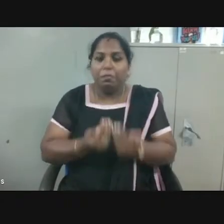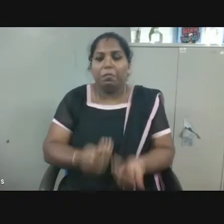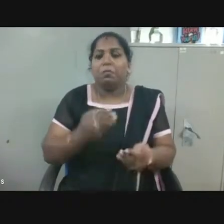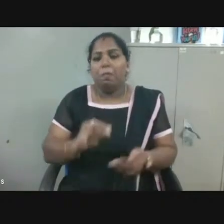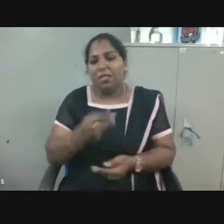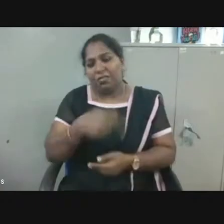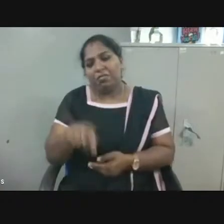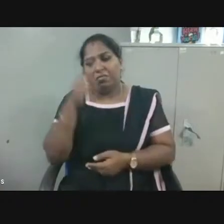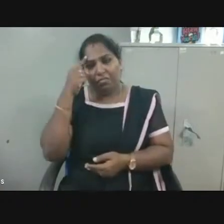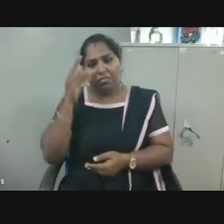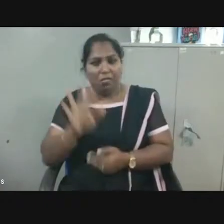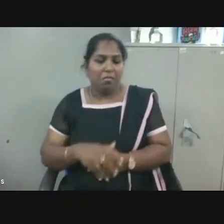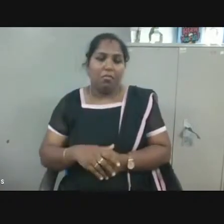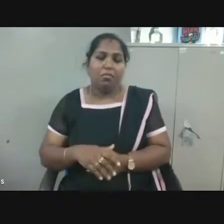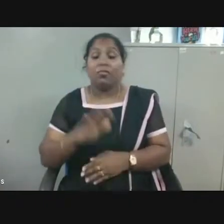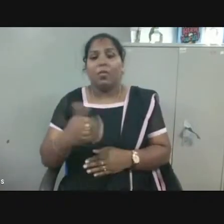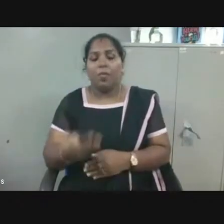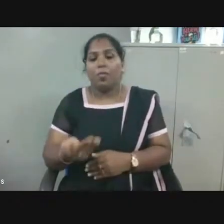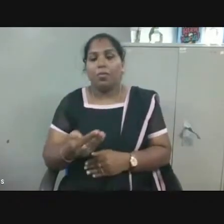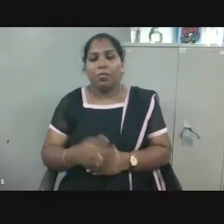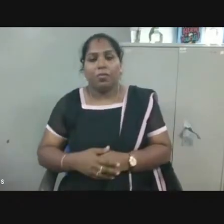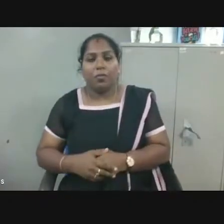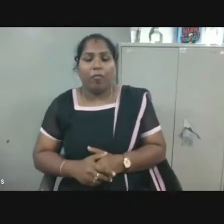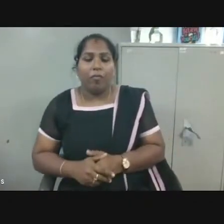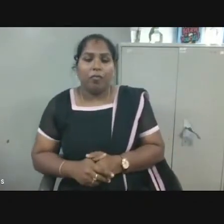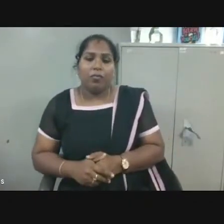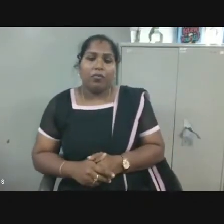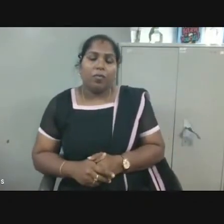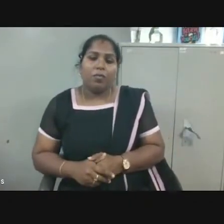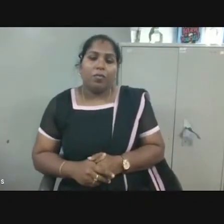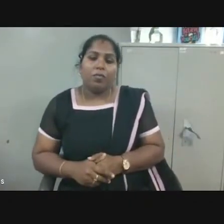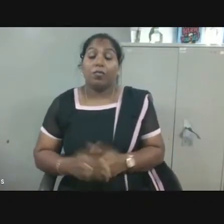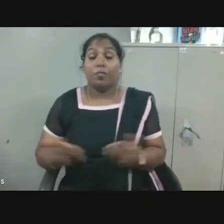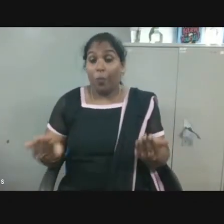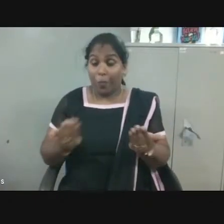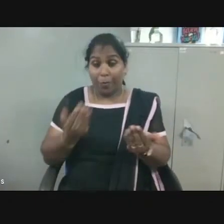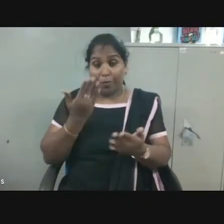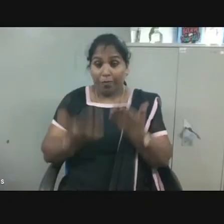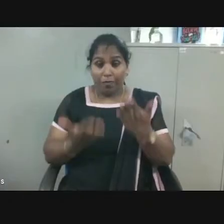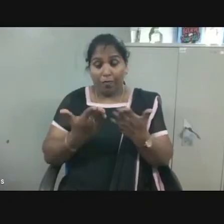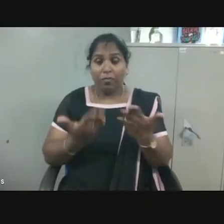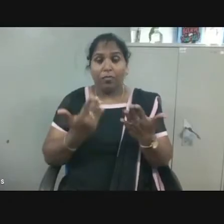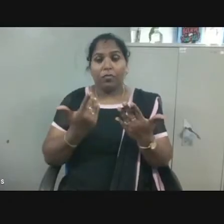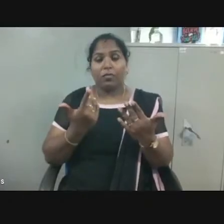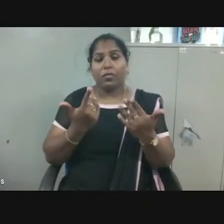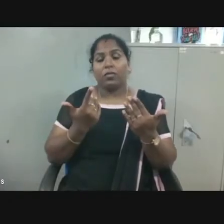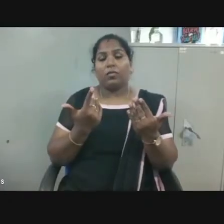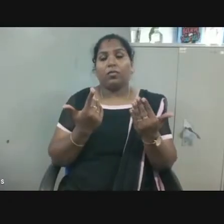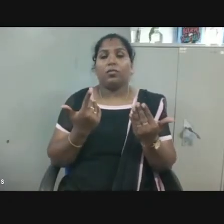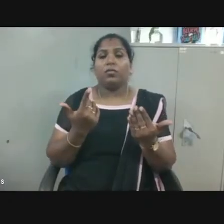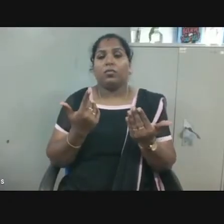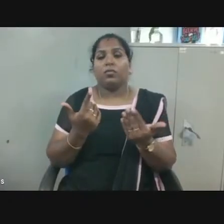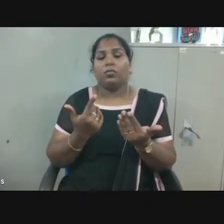ഇത് മാത്രമല്ല, ഈ കുഞ്ഞിന്റെ സഹോദരി ചിലപ്പോൾ കാരിയർ ആയിരിക്കും. അപ്പോൾ അവരെ നമ്മൾ ടെസ്റ്റ് ചെയ്ത് അവരും അടുത്ത